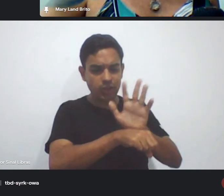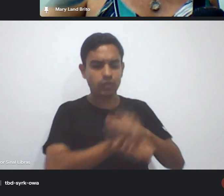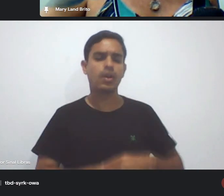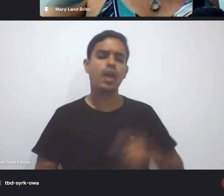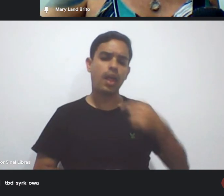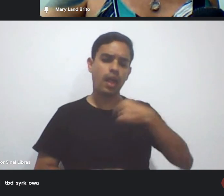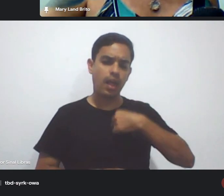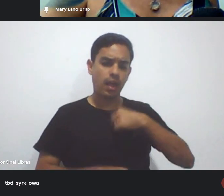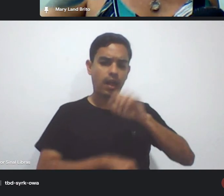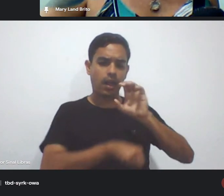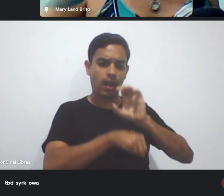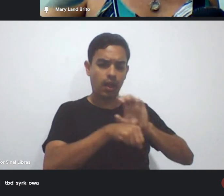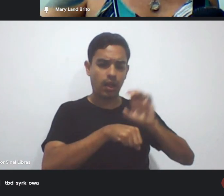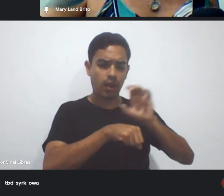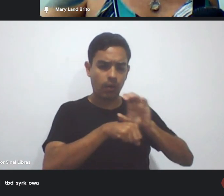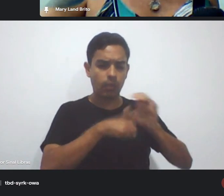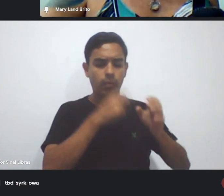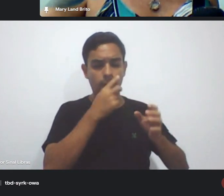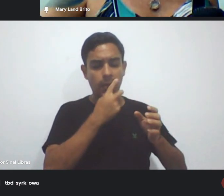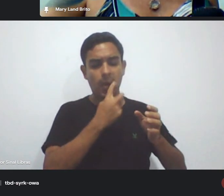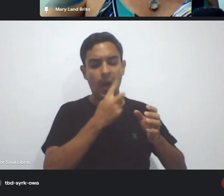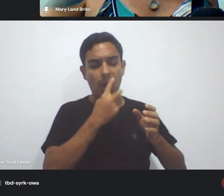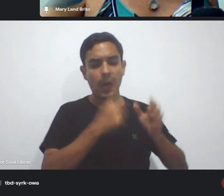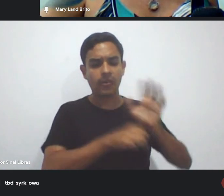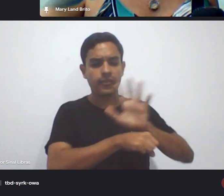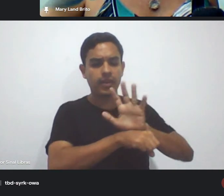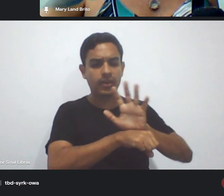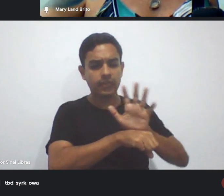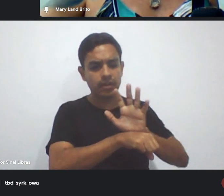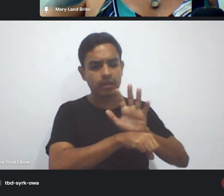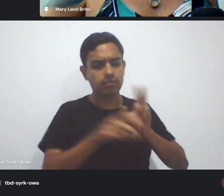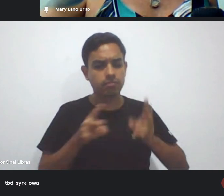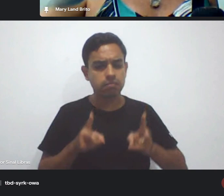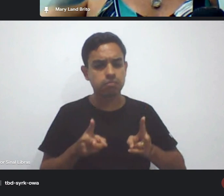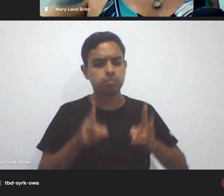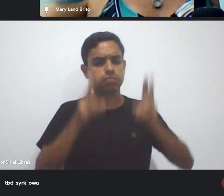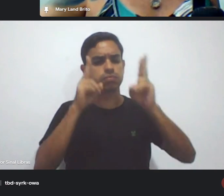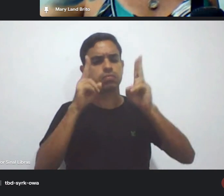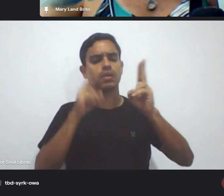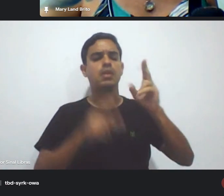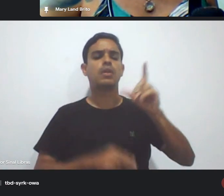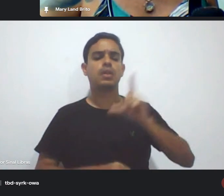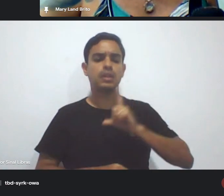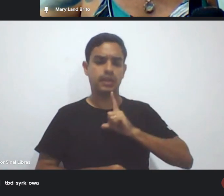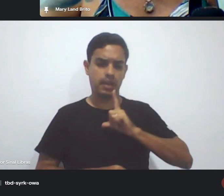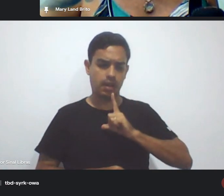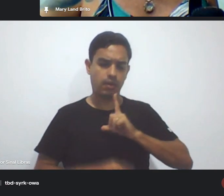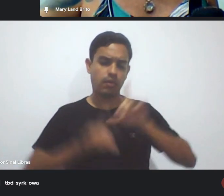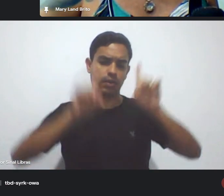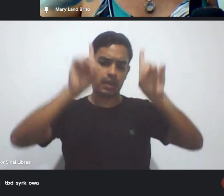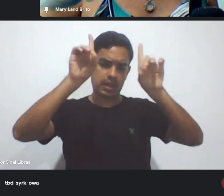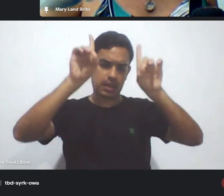de Illustrator, Photoshop, sou uma pessoa com deficiência, sou.